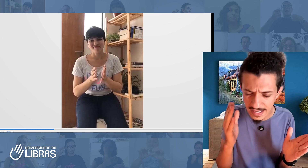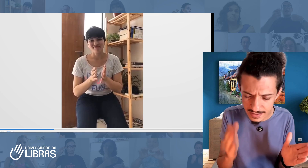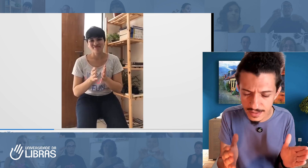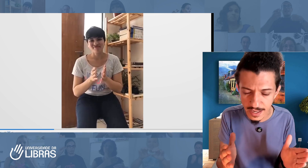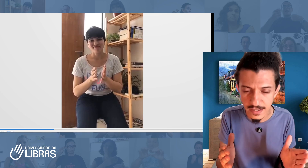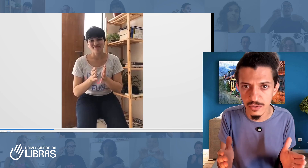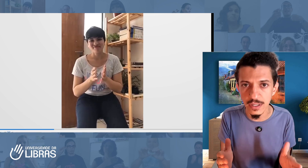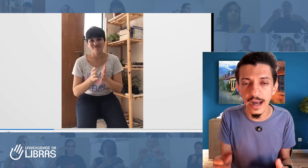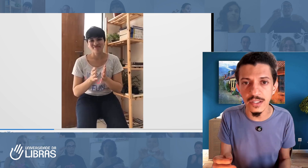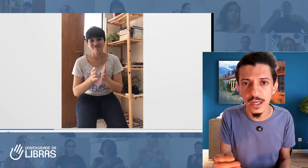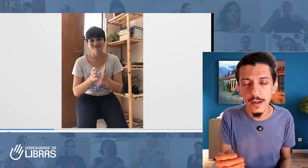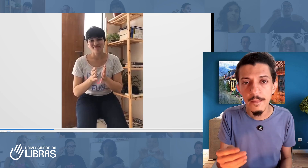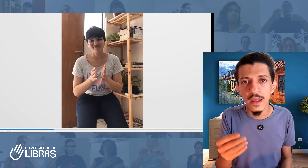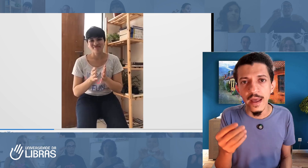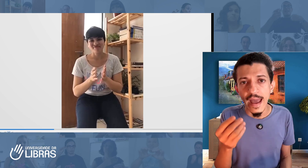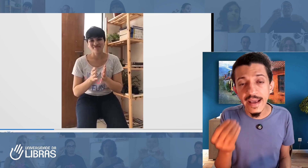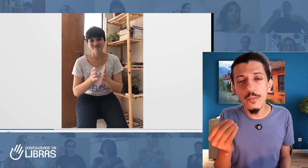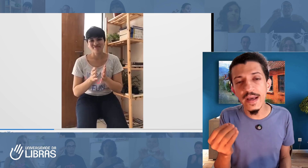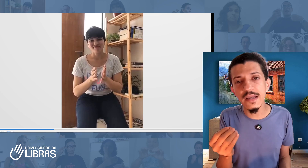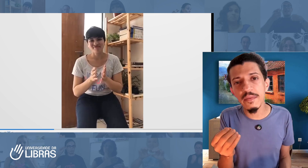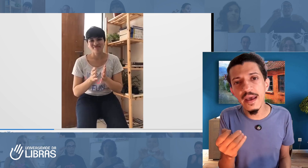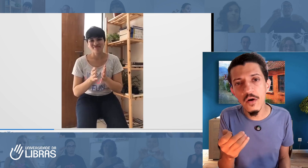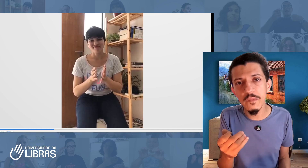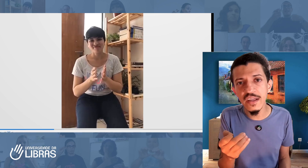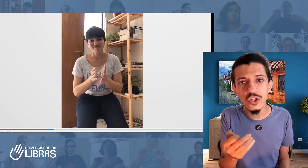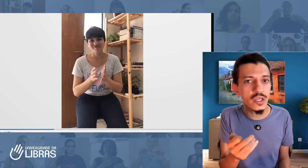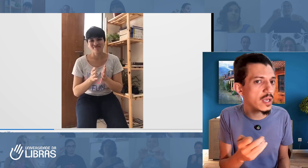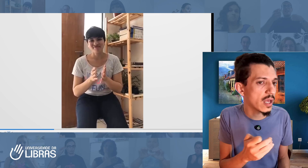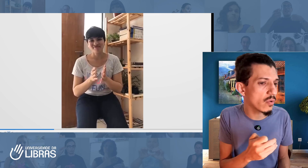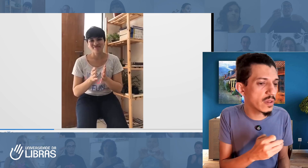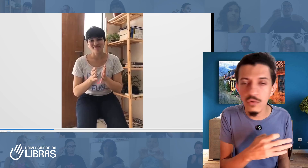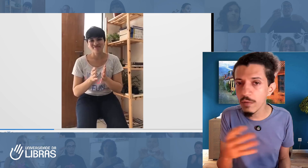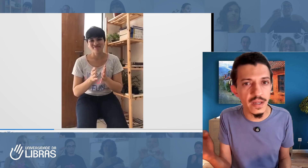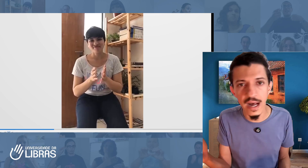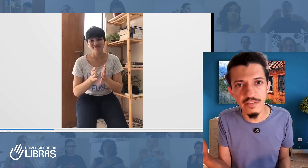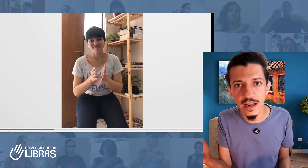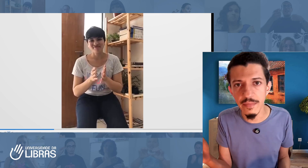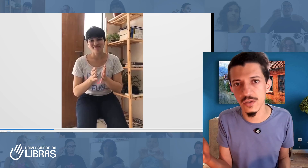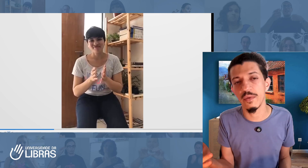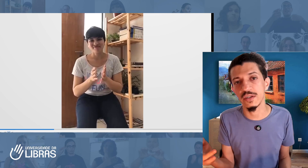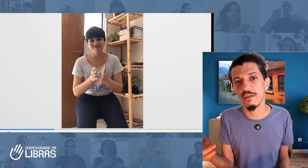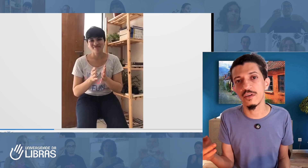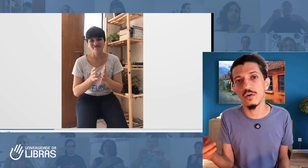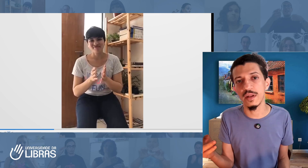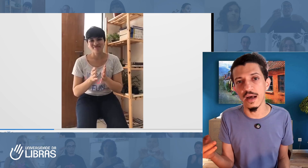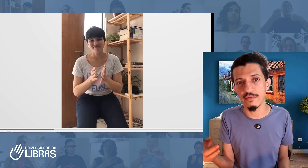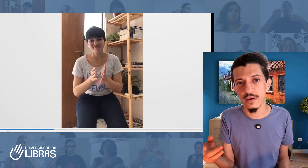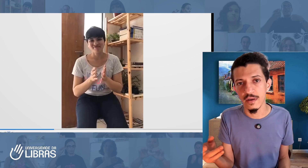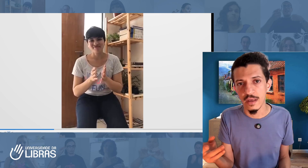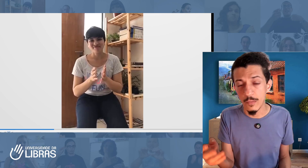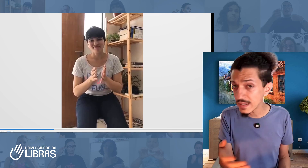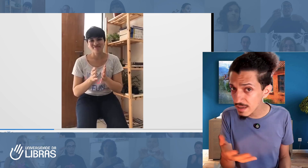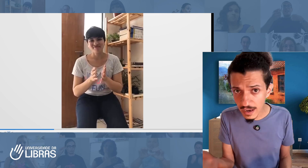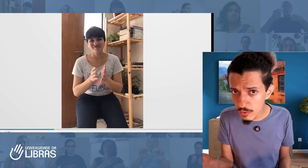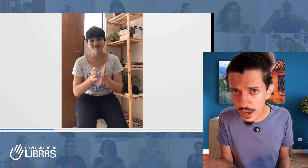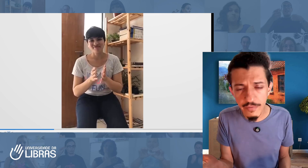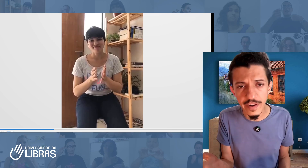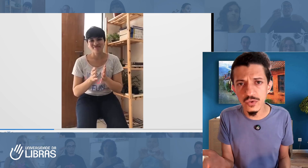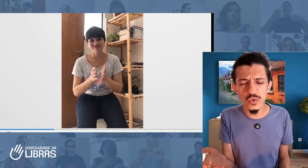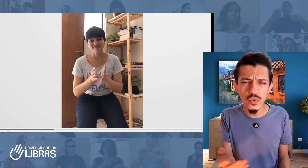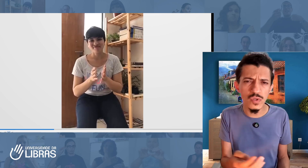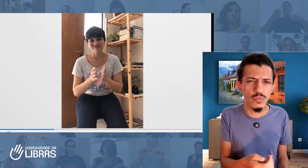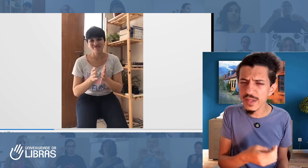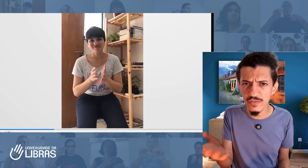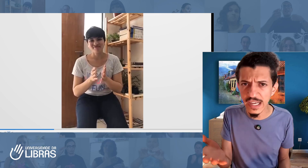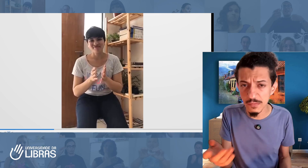a 73 anos de idade, é que eu percebi realmente que eu não dominava a Libras como eu achava que dominava. Eu passei vergonha na frente